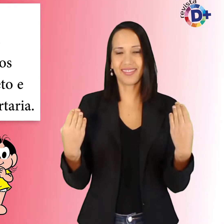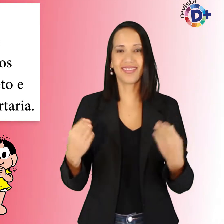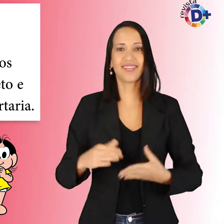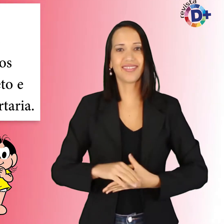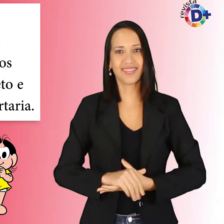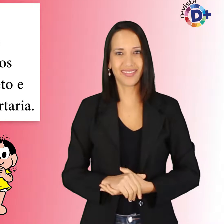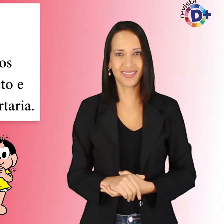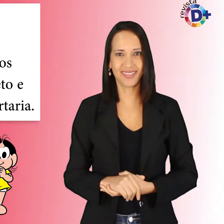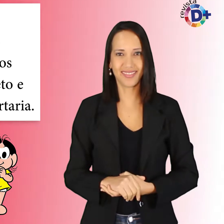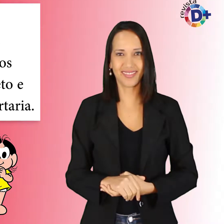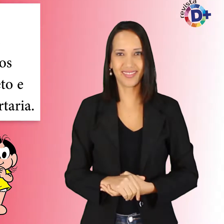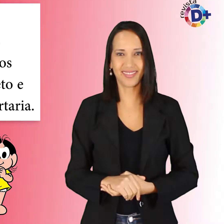na portaria